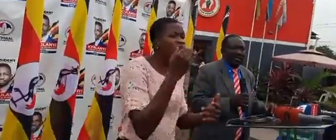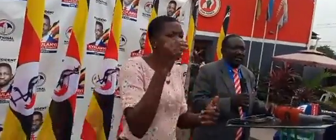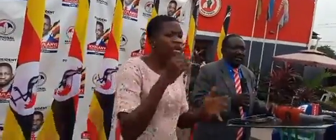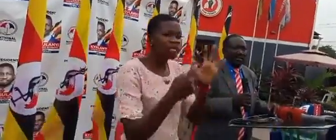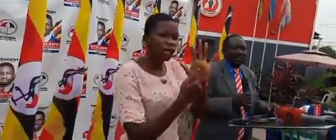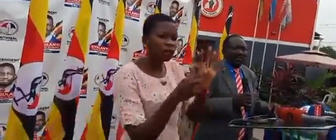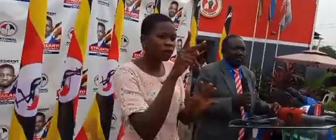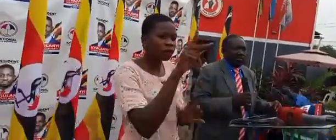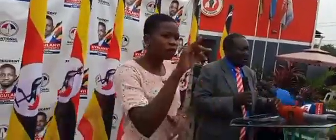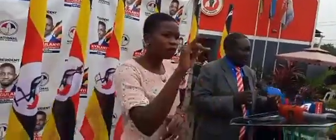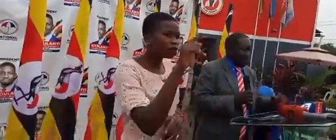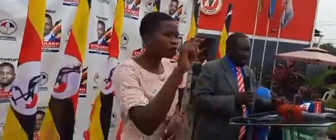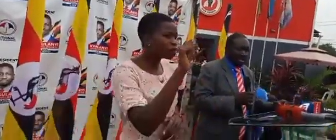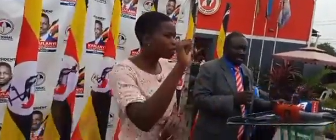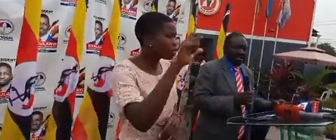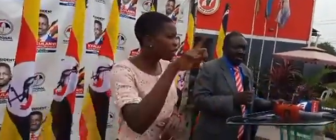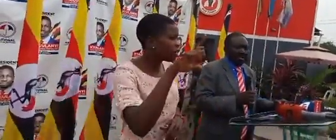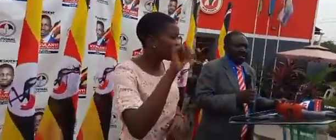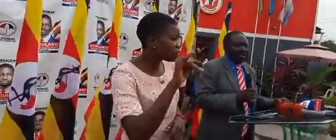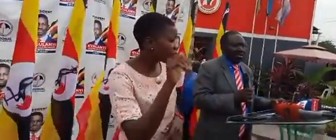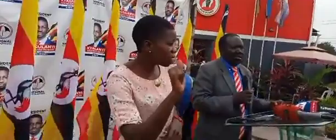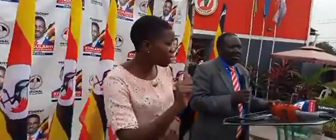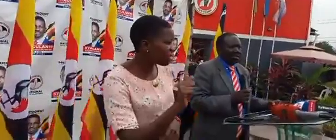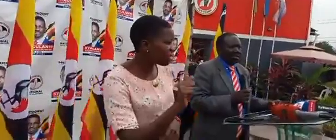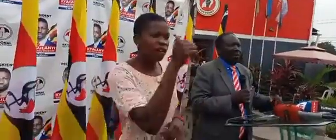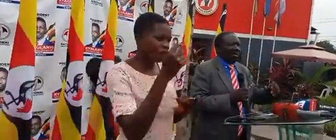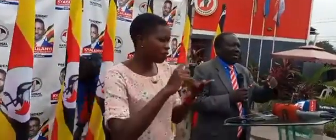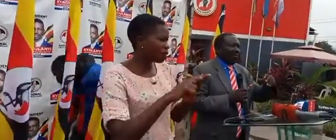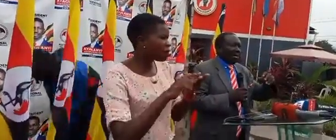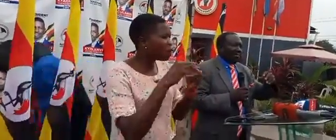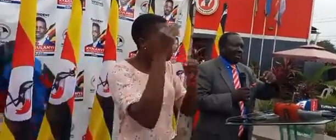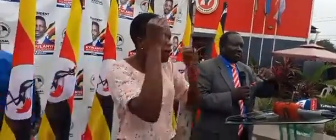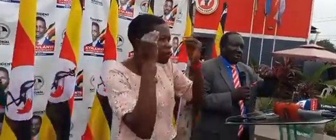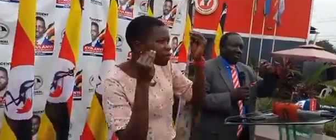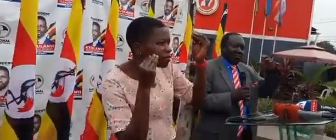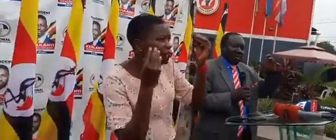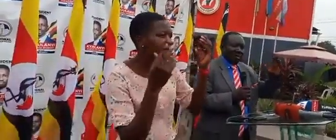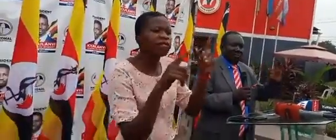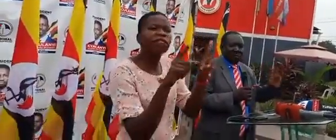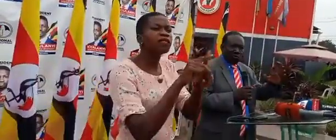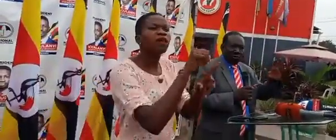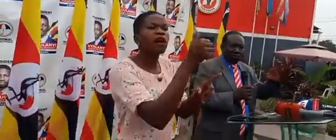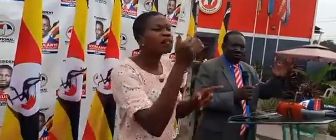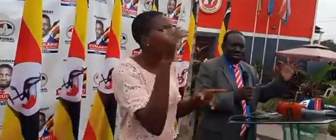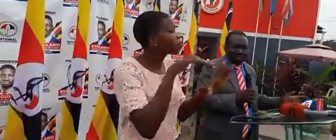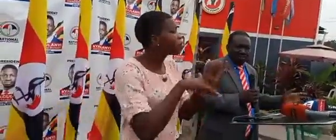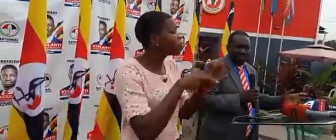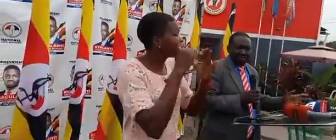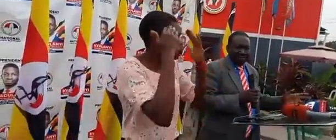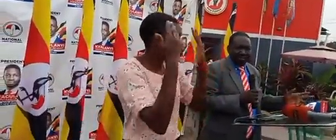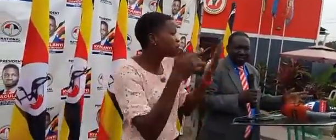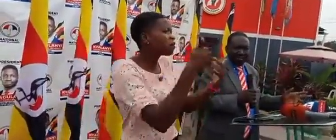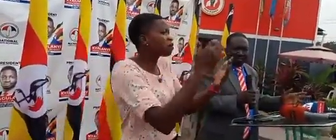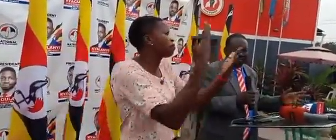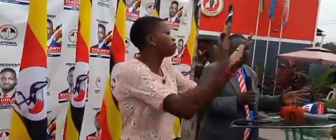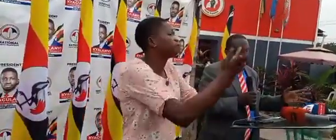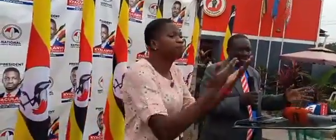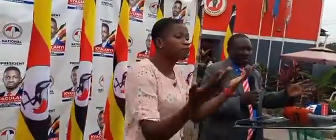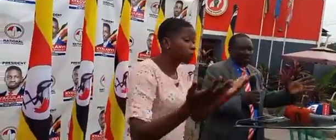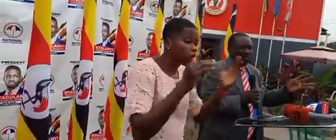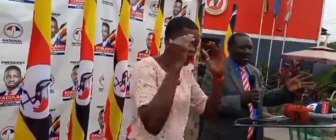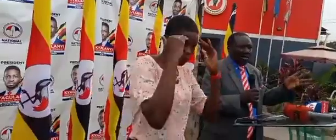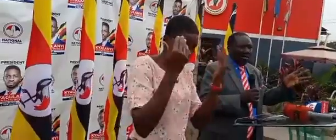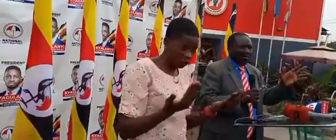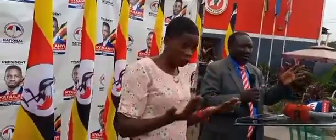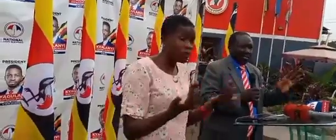Kitalya oba Makindye naye wali aba basibwa mu bifo byetutumanyi